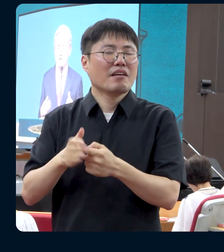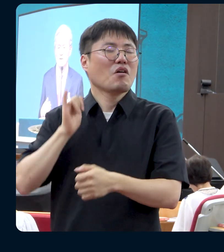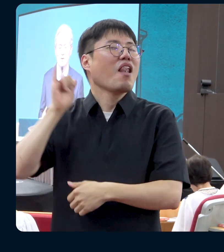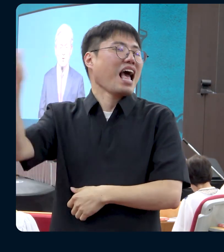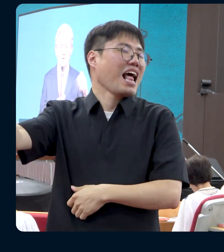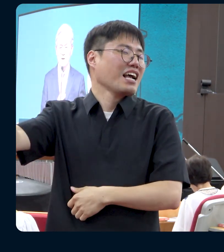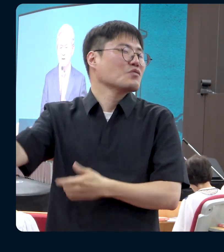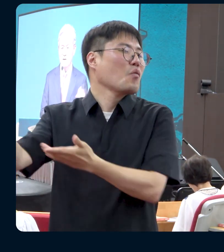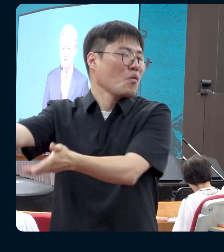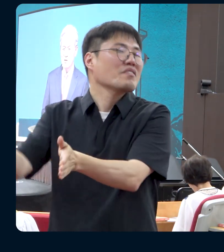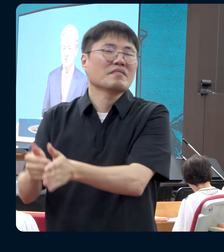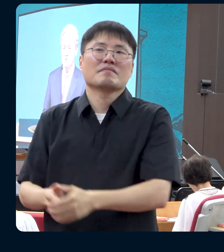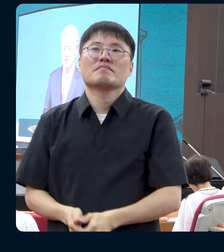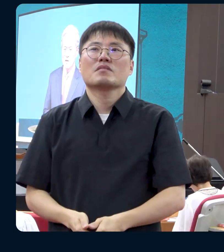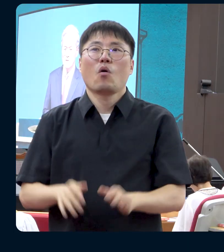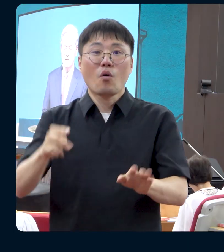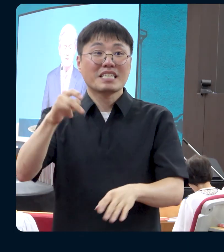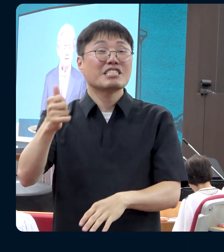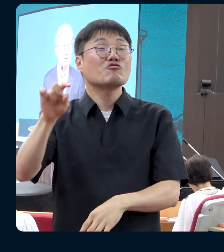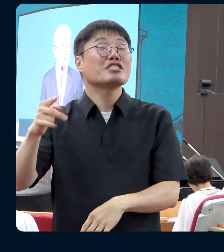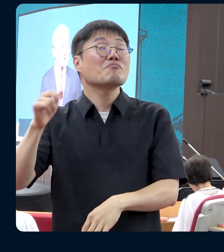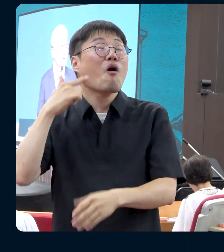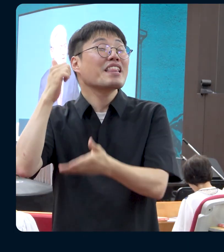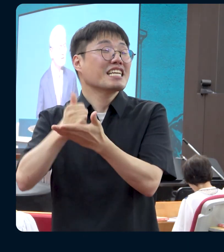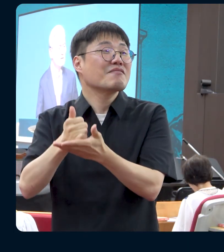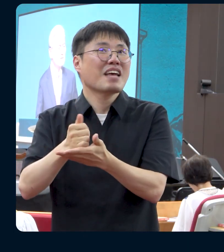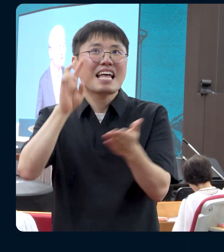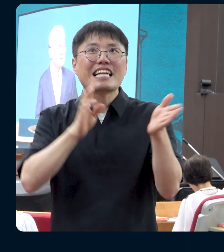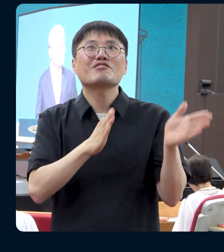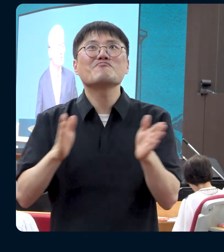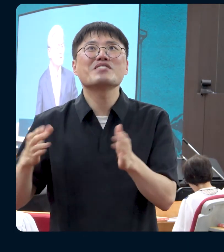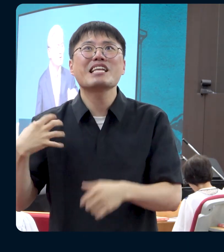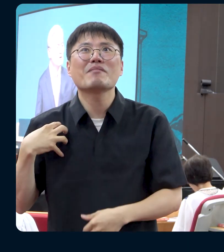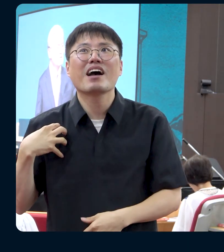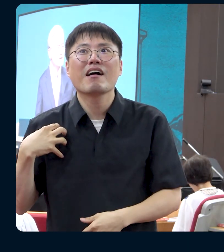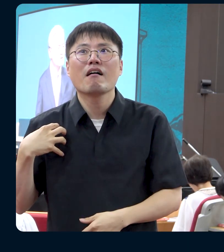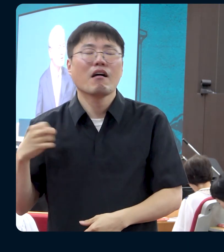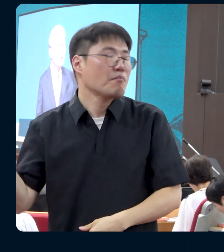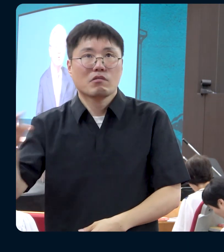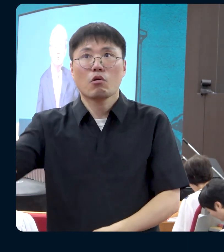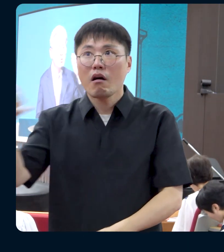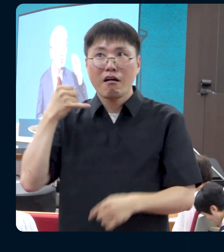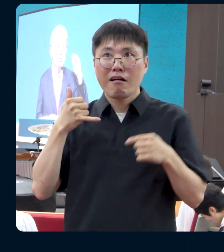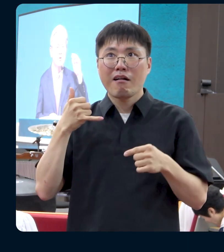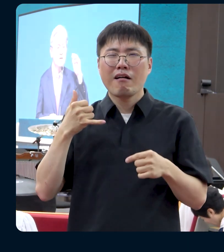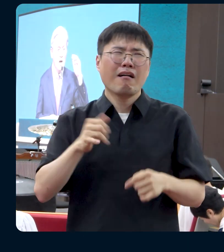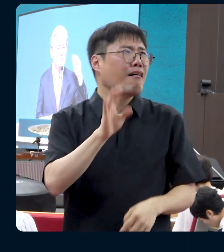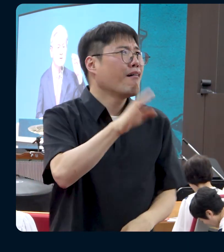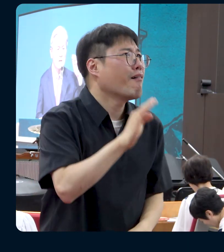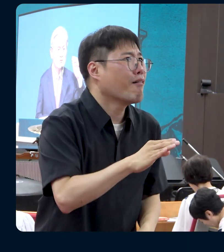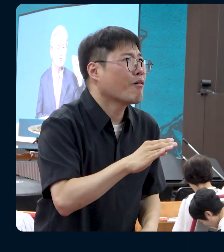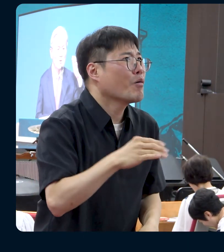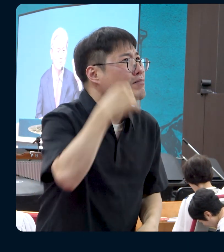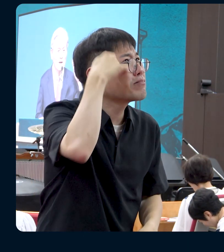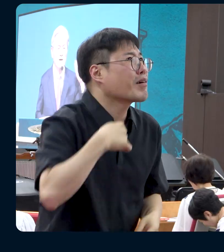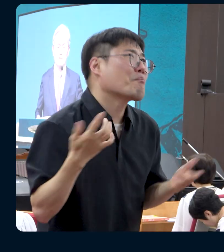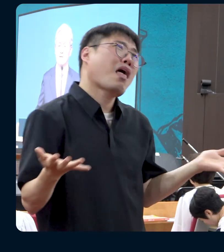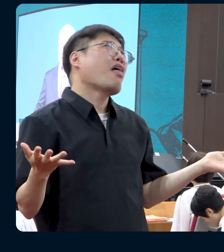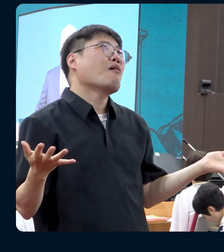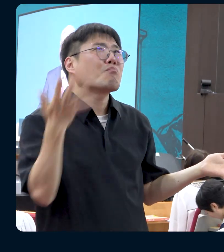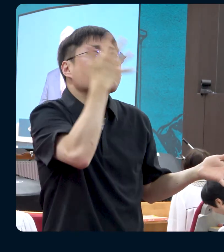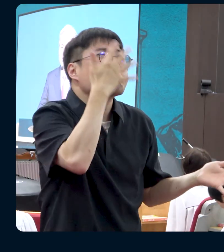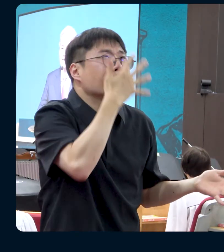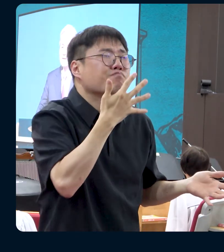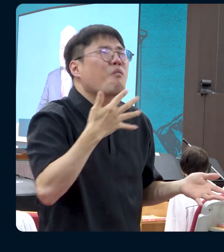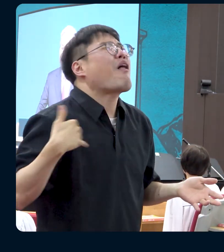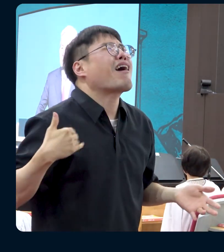때문에 연락을 하거든요. 근데 이번에 신우식 목사님이 찬양 인도하셨으니까 신 목사님이 연락이 왔어요. 도저히 감을